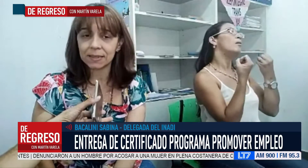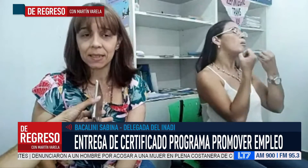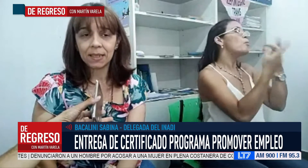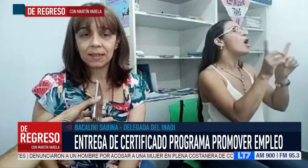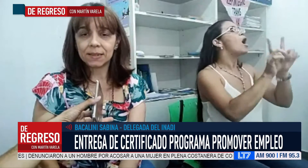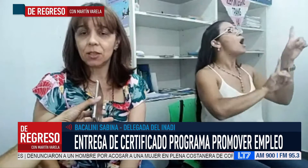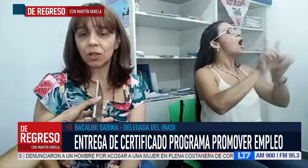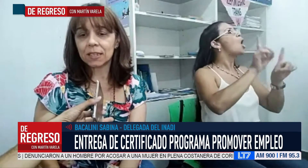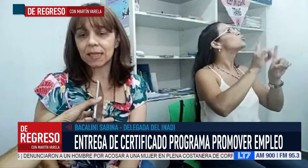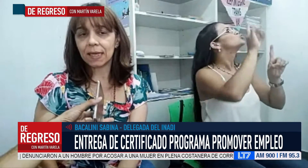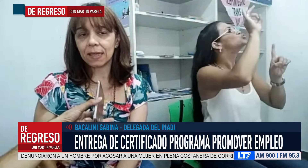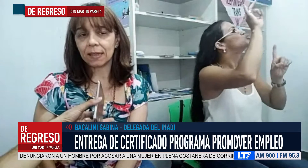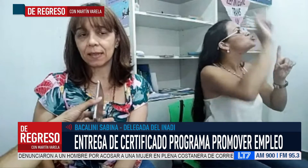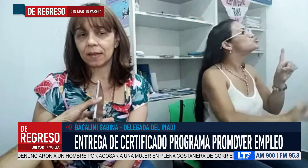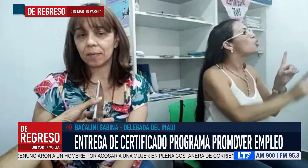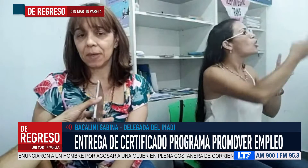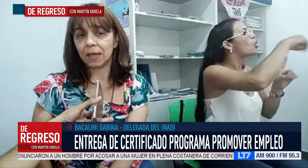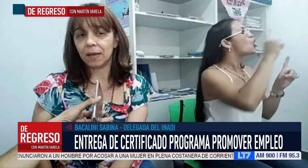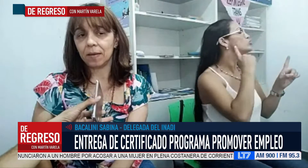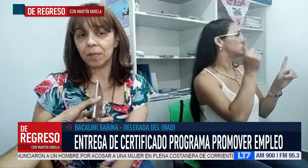veces, sino que ya